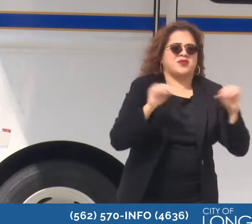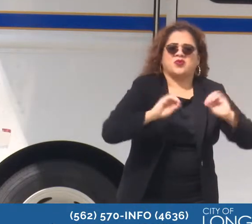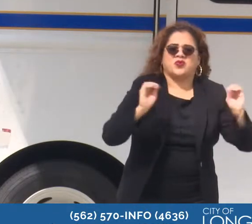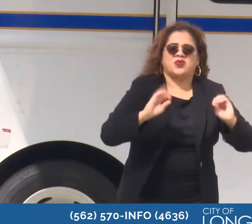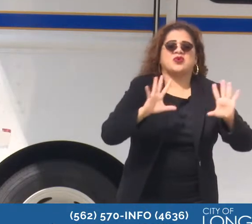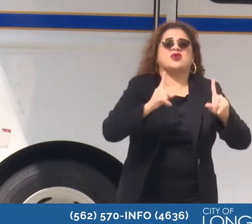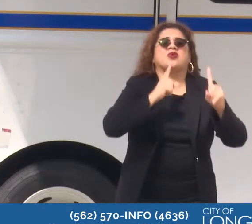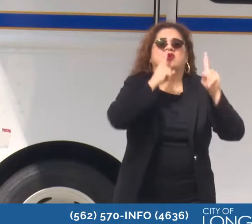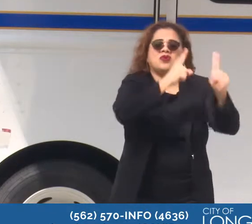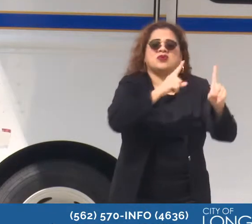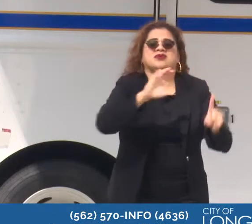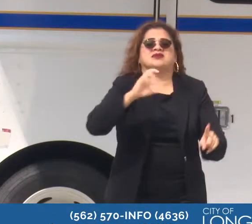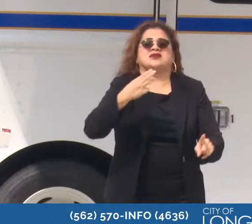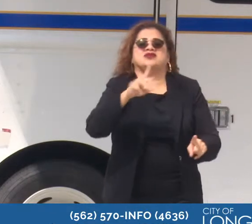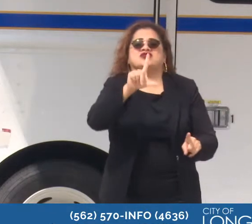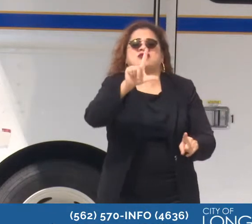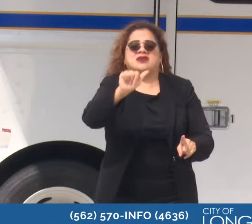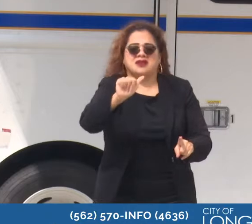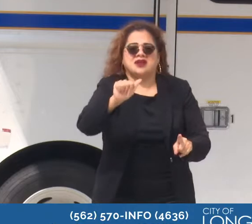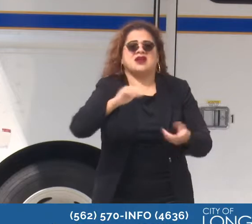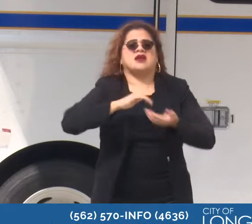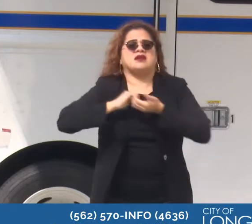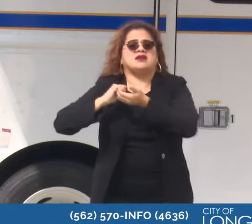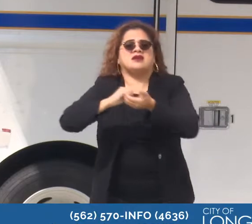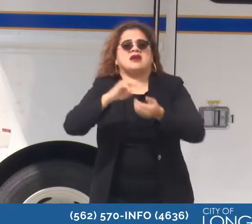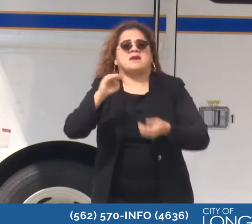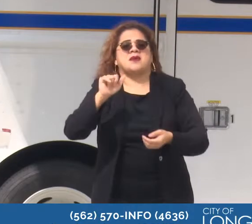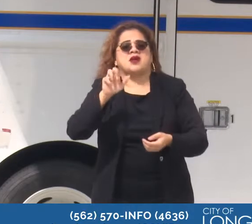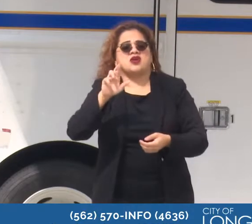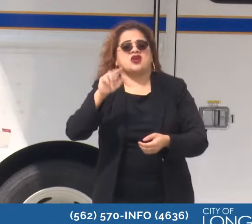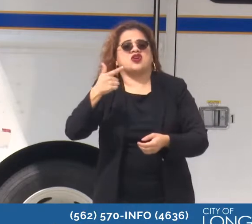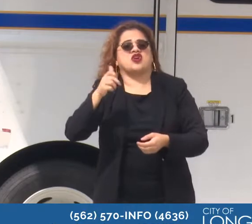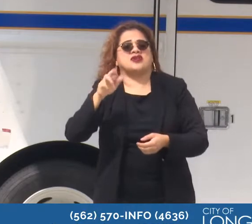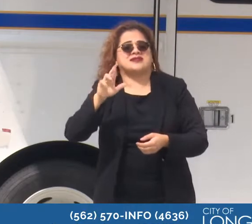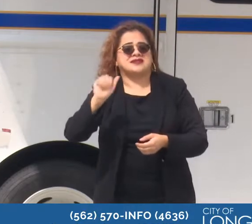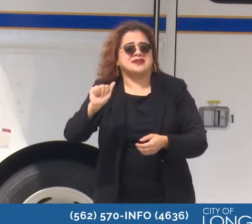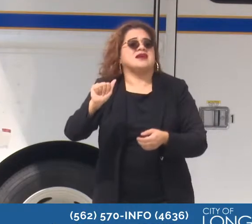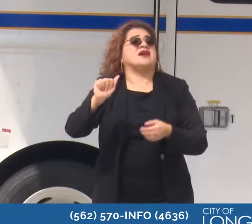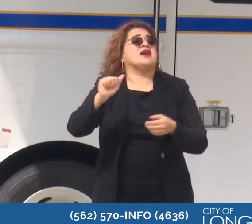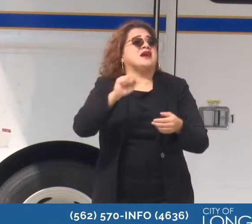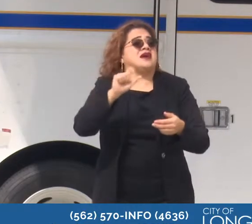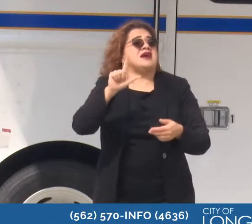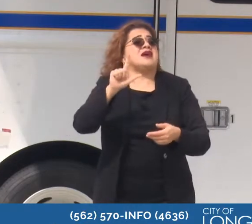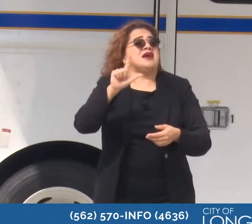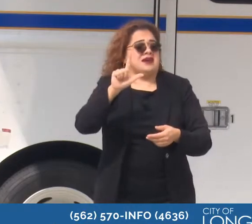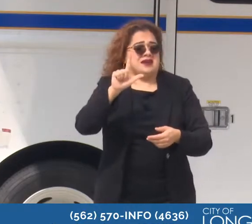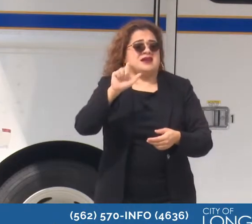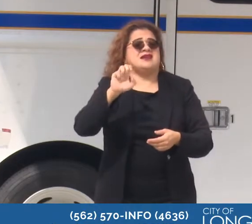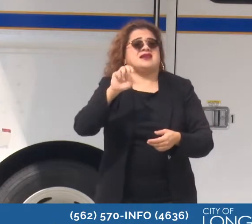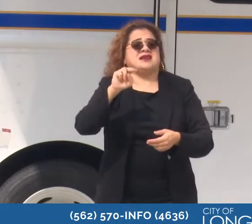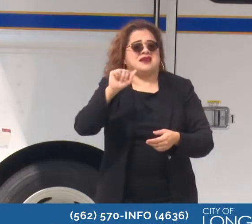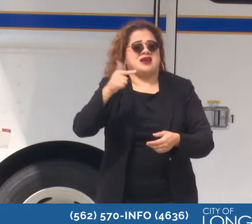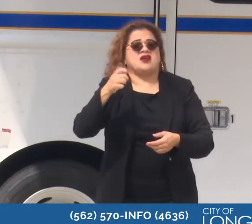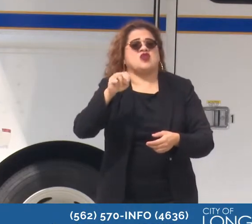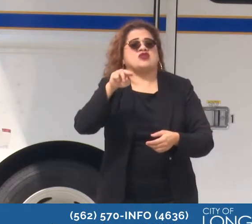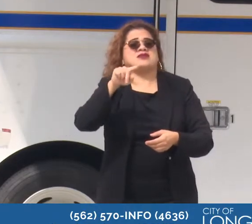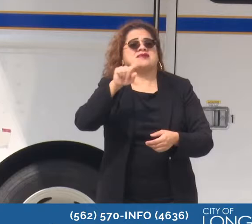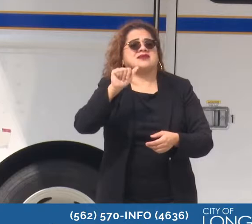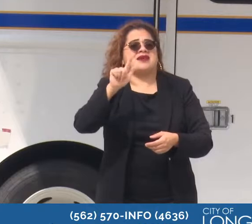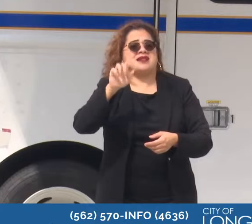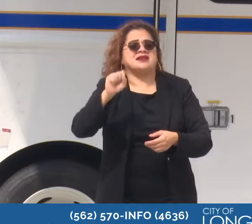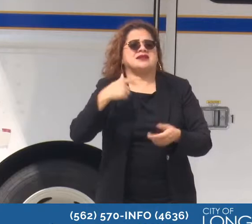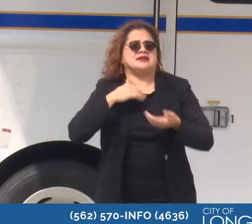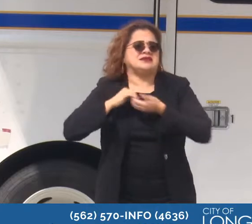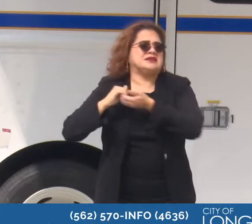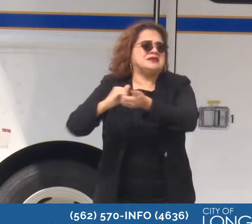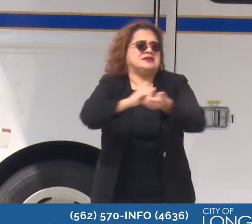CHIRLA con la ciudad de Long Beach, con nuestro alcalde Robert García, con nuestra senadora Lina González y con todos los que se apuntan a esta